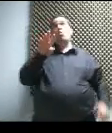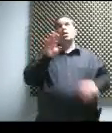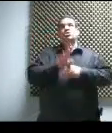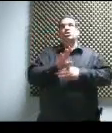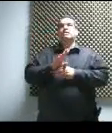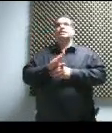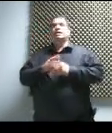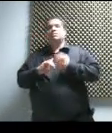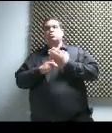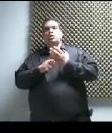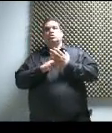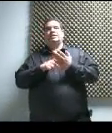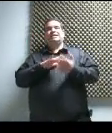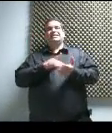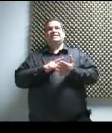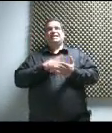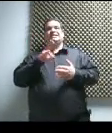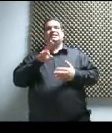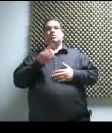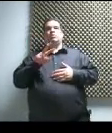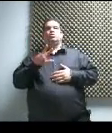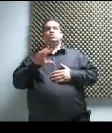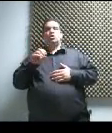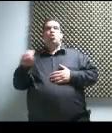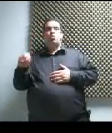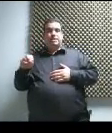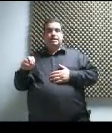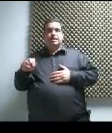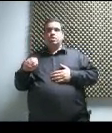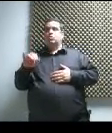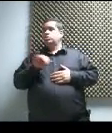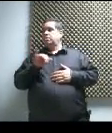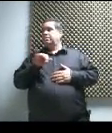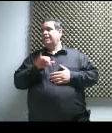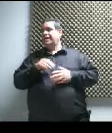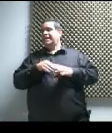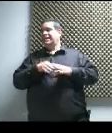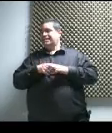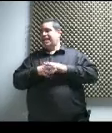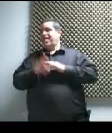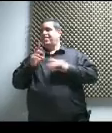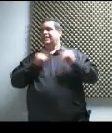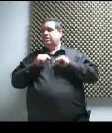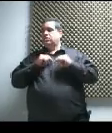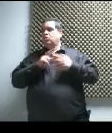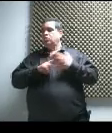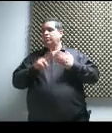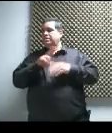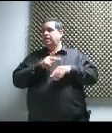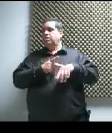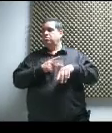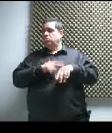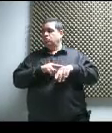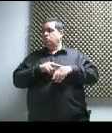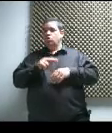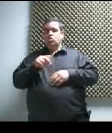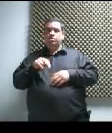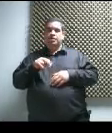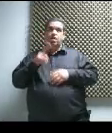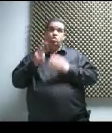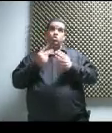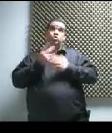tarde. Boletos en Ticket Center, 7, 9, 2, 5,000, o en la entrada del teatro de la Universidad de Puerto Rico en Río Viedras,